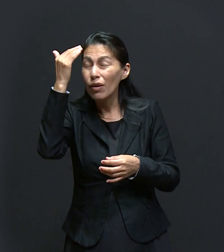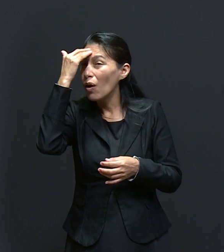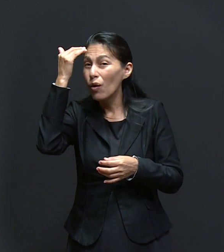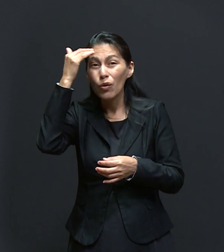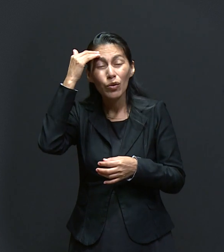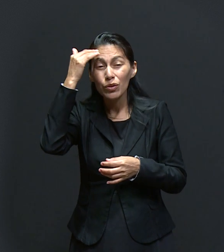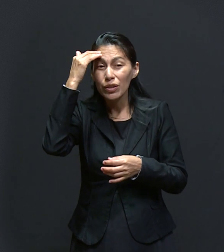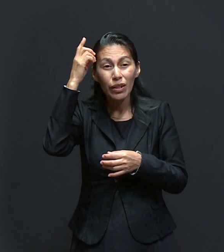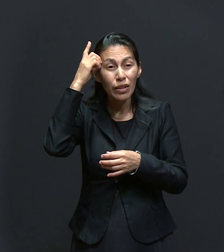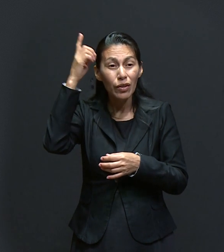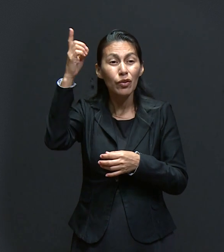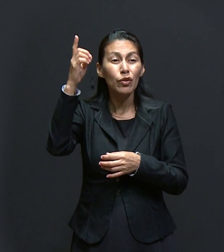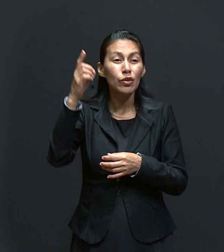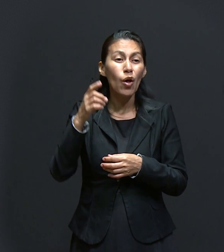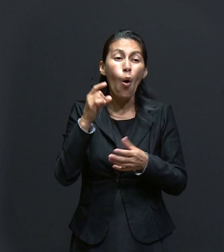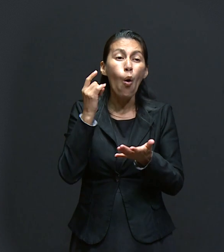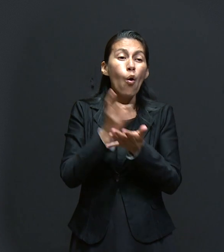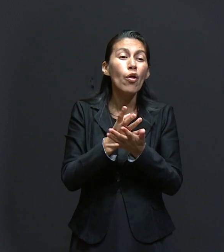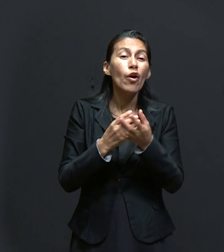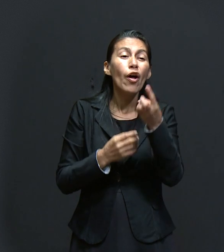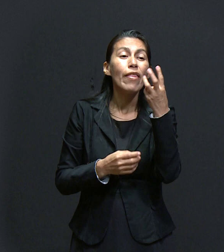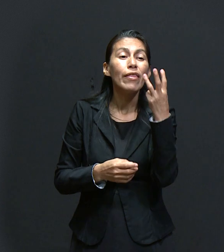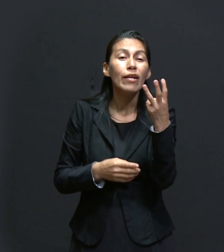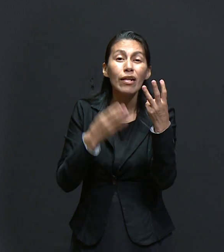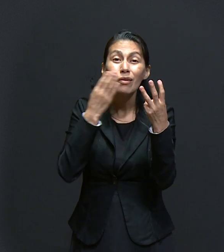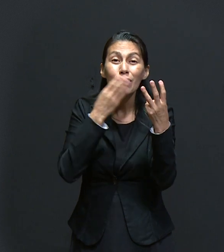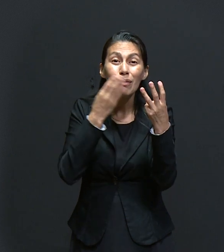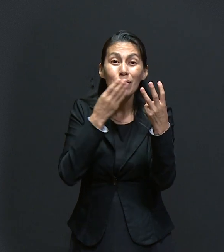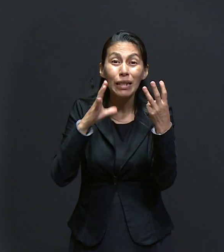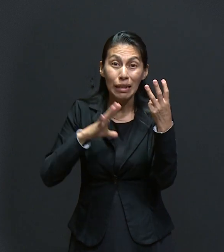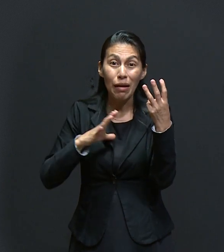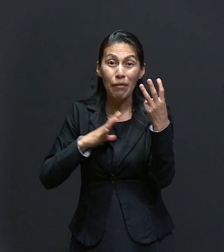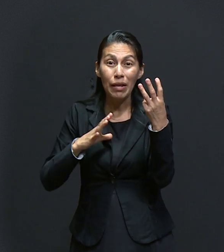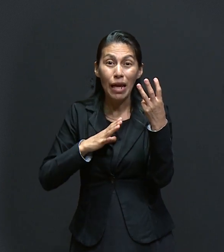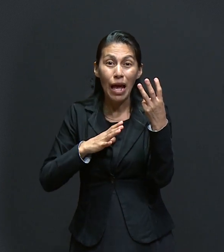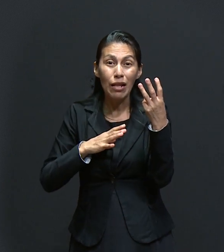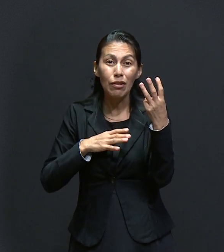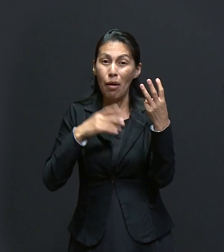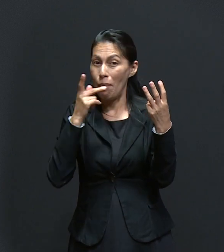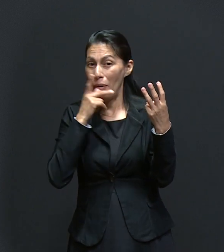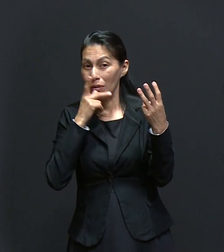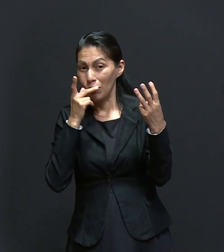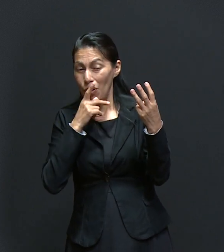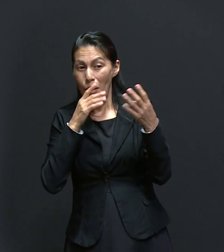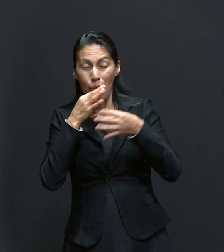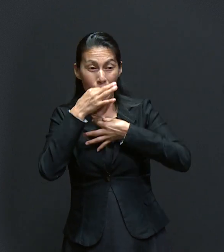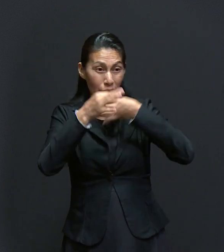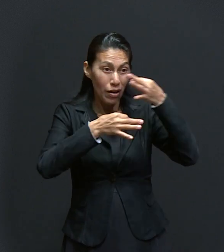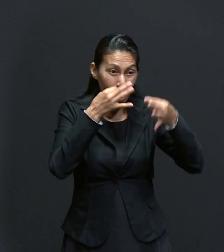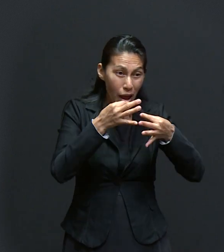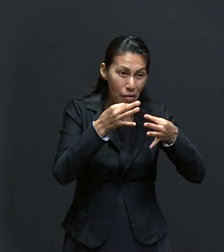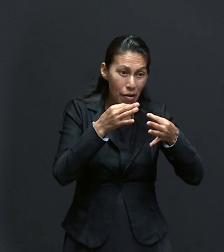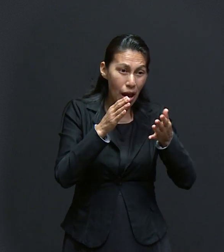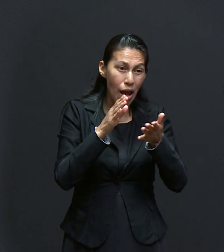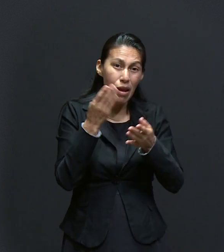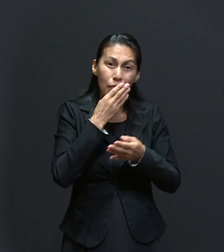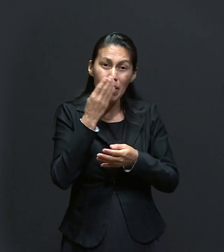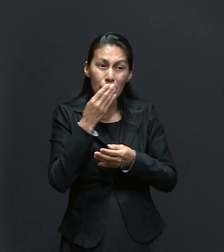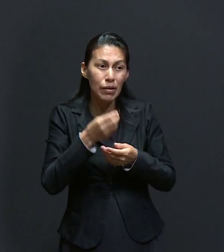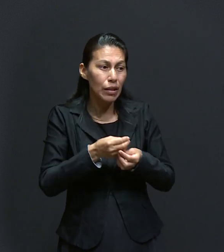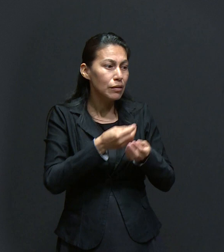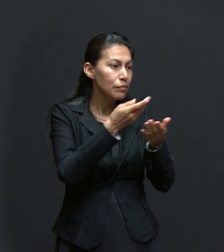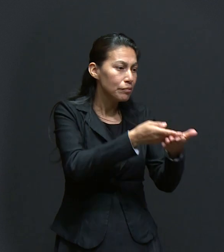para estas personas había solamente tres biblias porque estaban dando en de mano y mano para que puedan ver que lo que dice es verdad no están